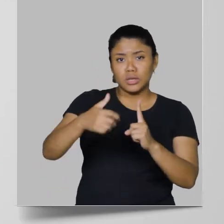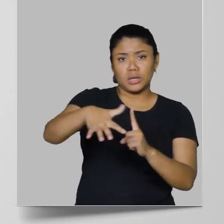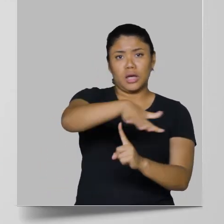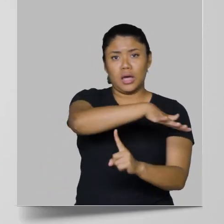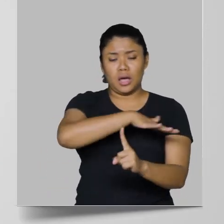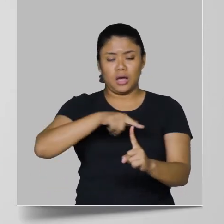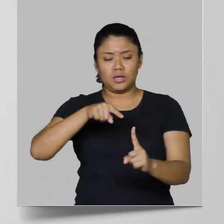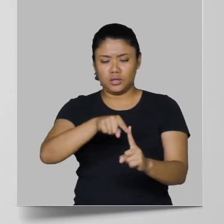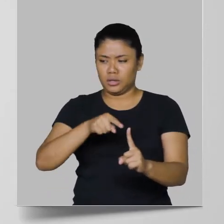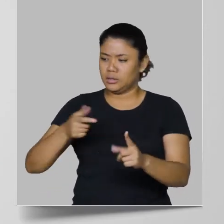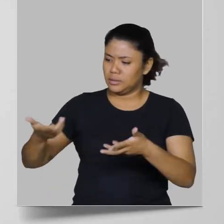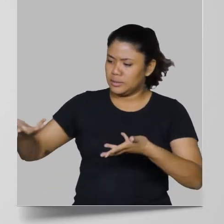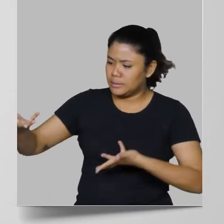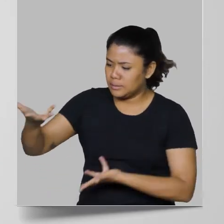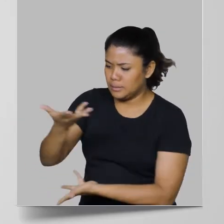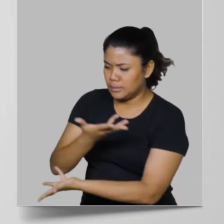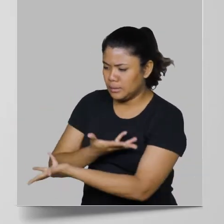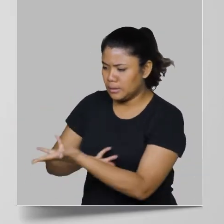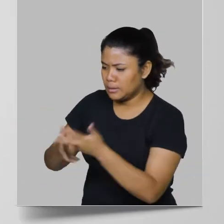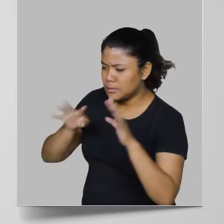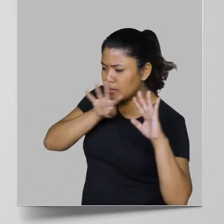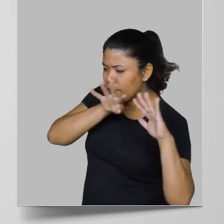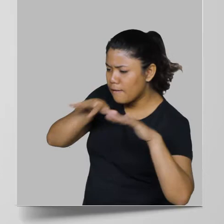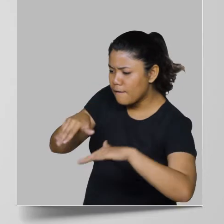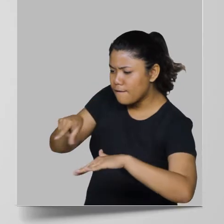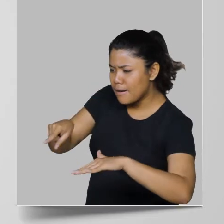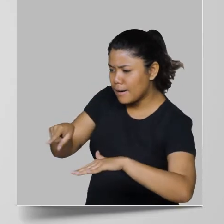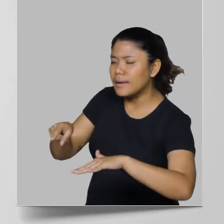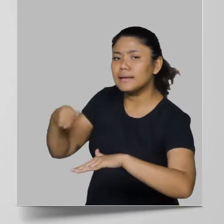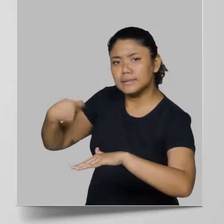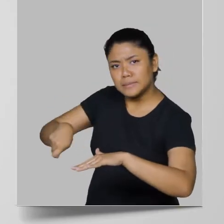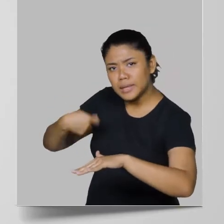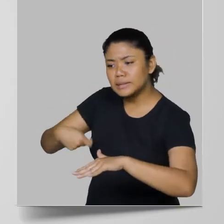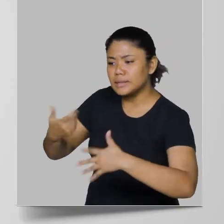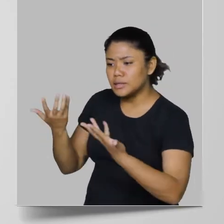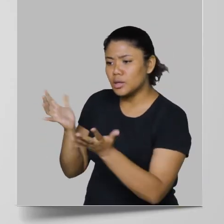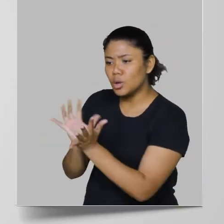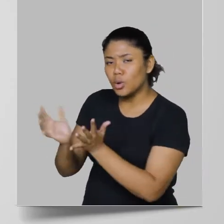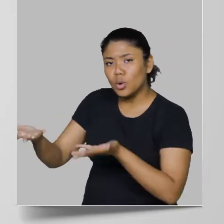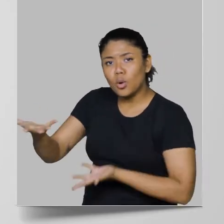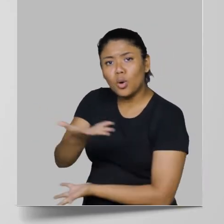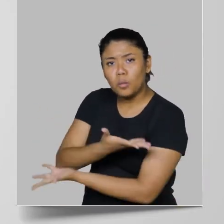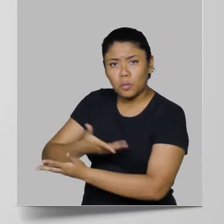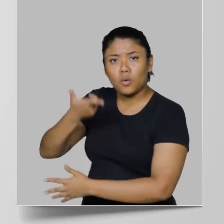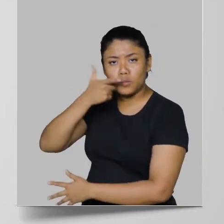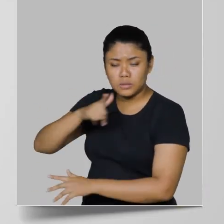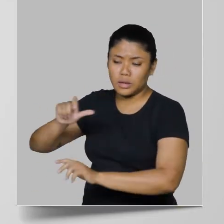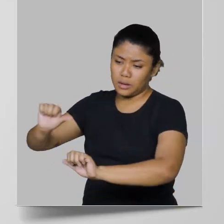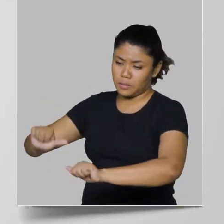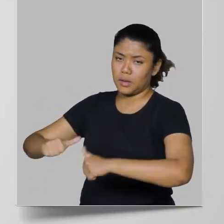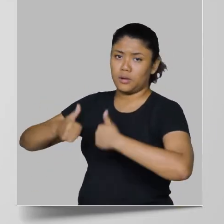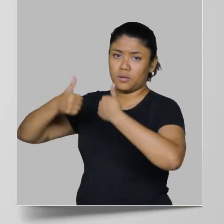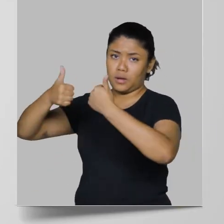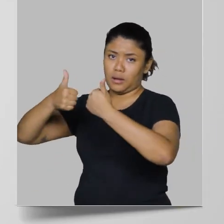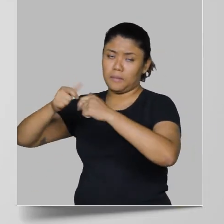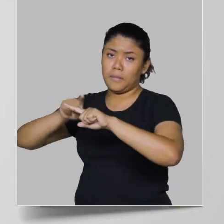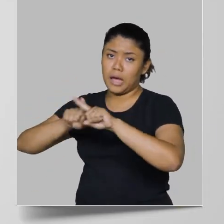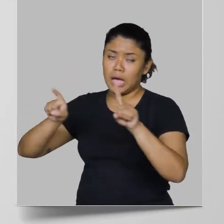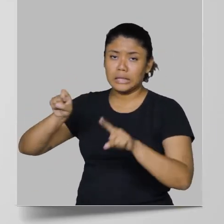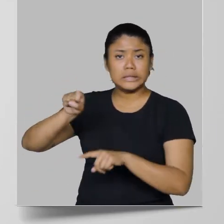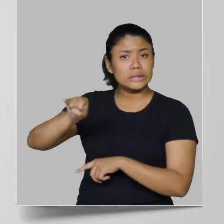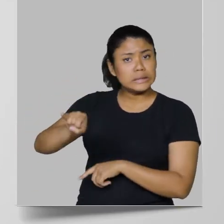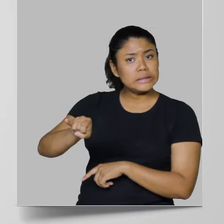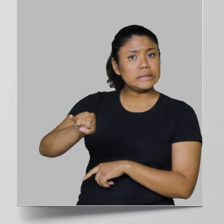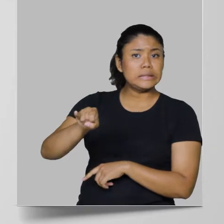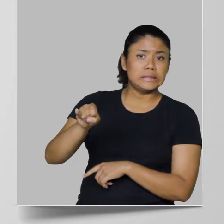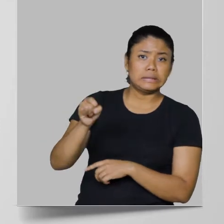essa interação é uma interação social, coletiva, a gente pode melhorar. Mas a partir do momento que a gente